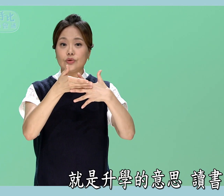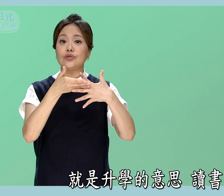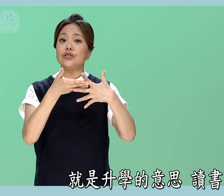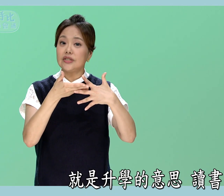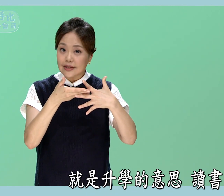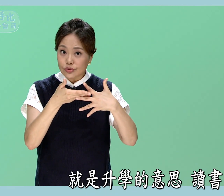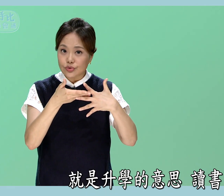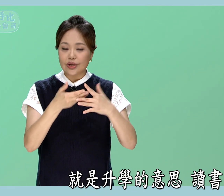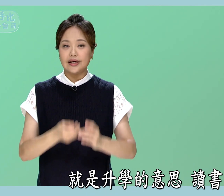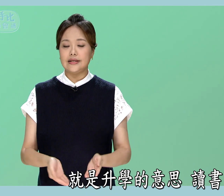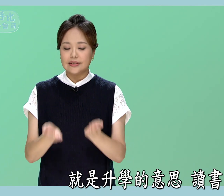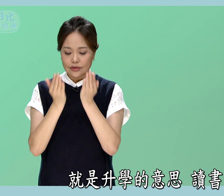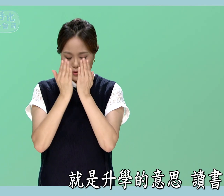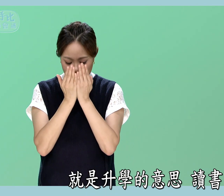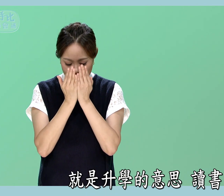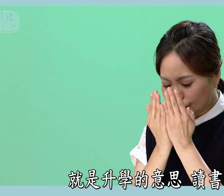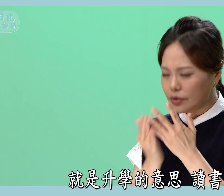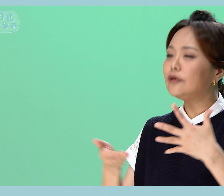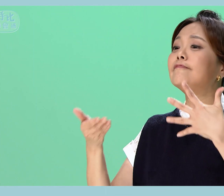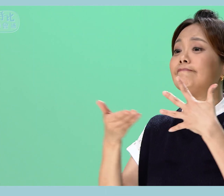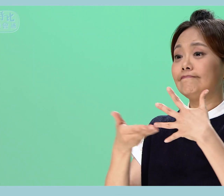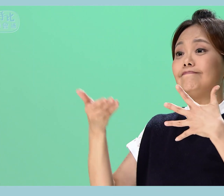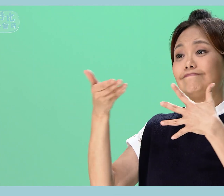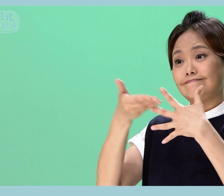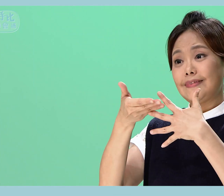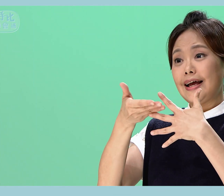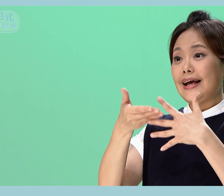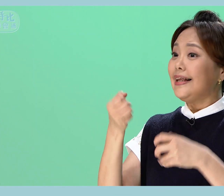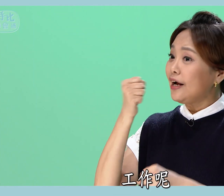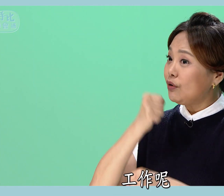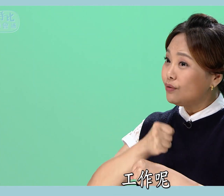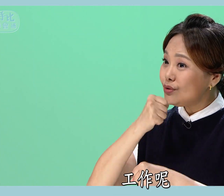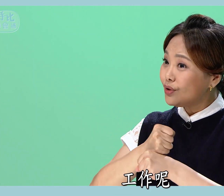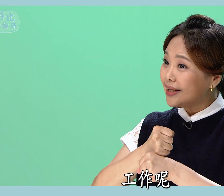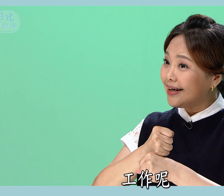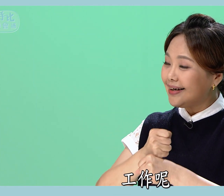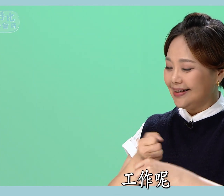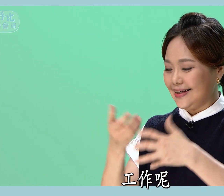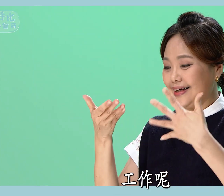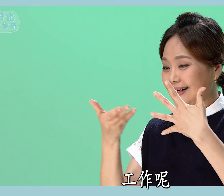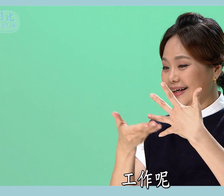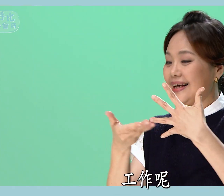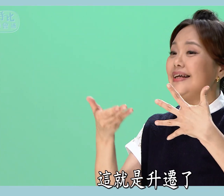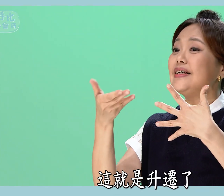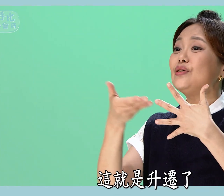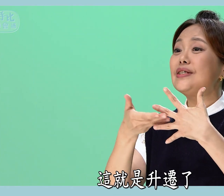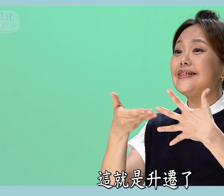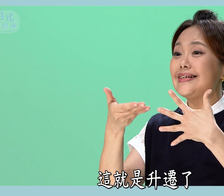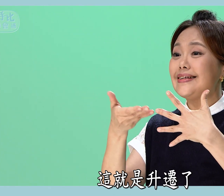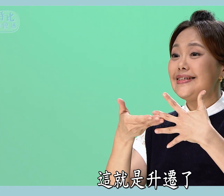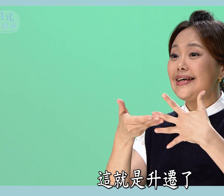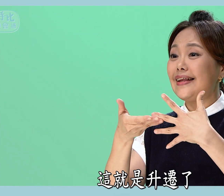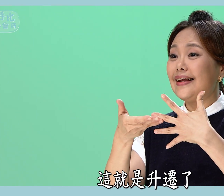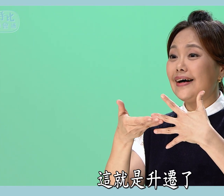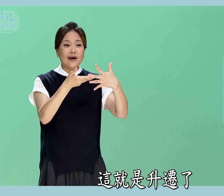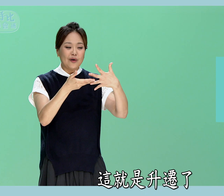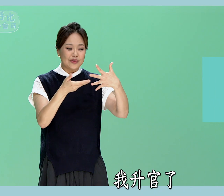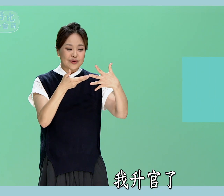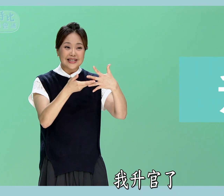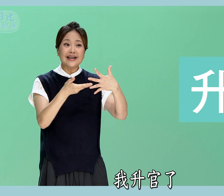是升学的意思，读书。那工作呢？这就是升迁了，我升